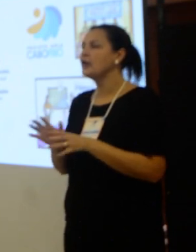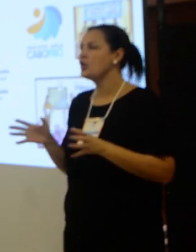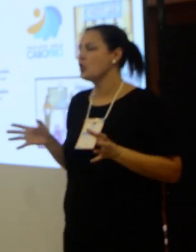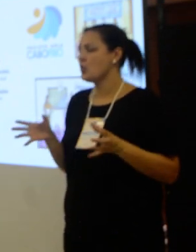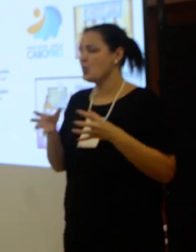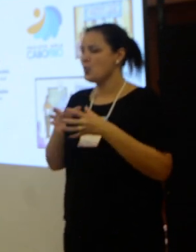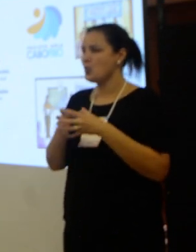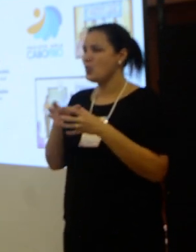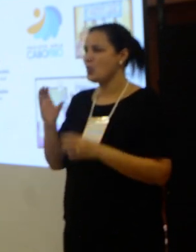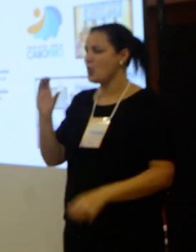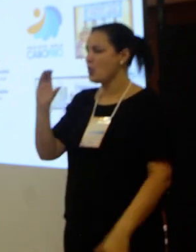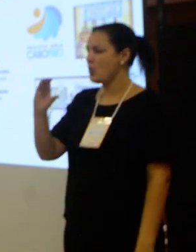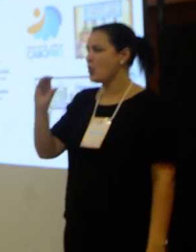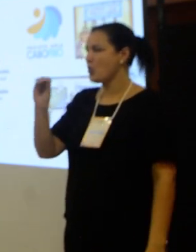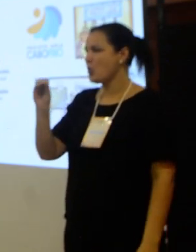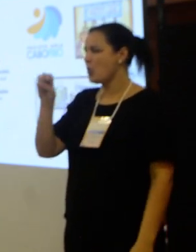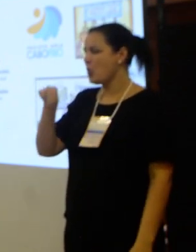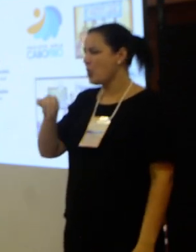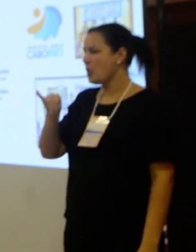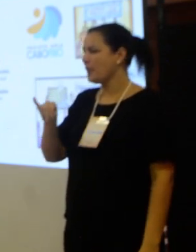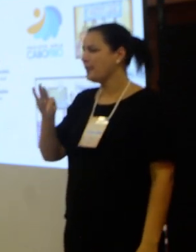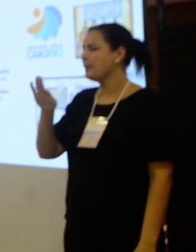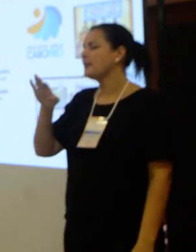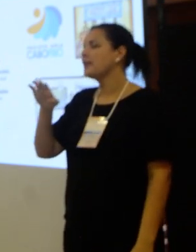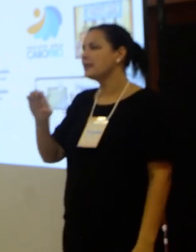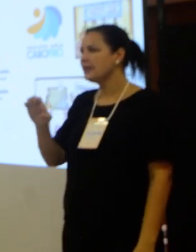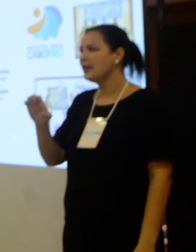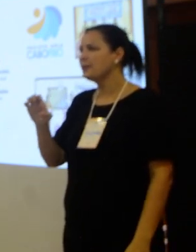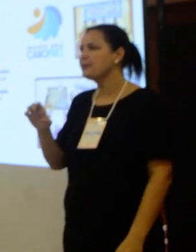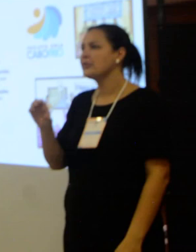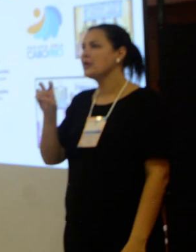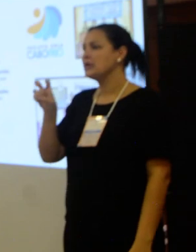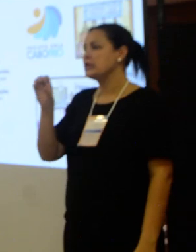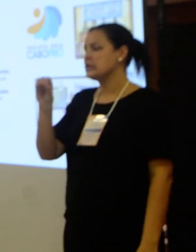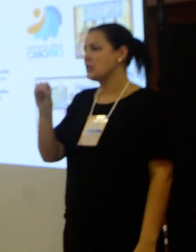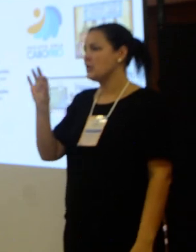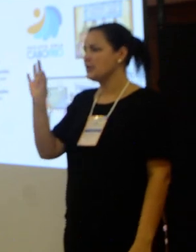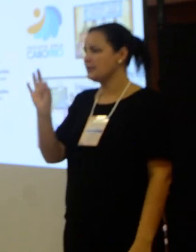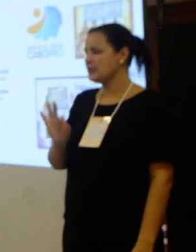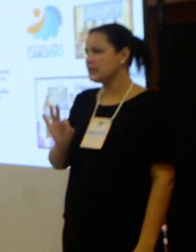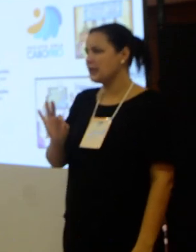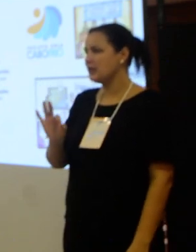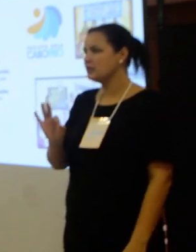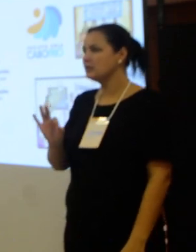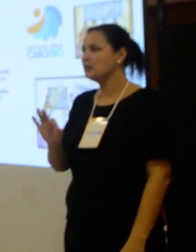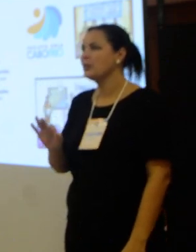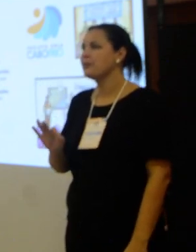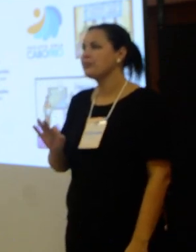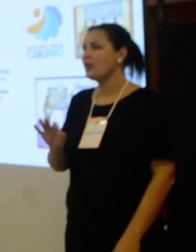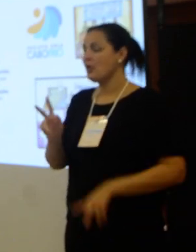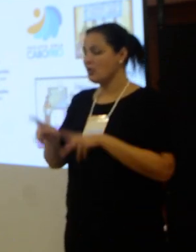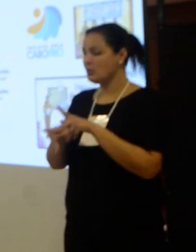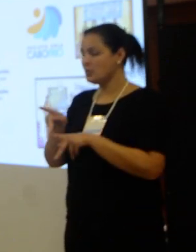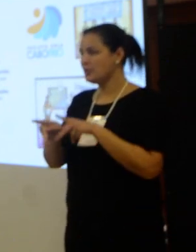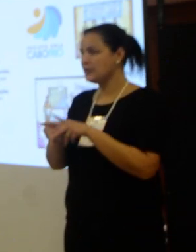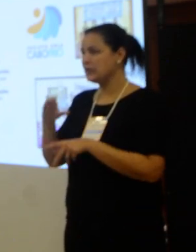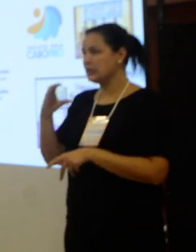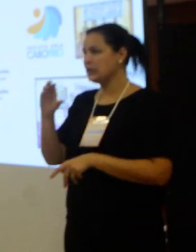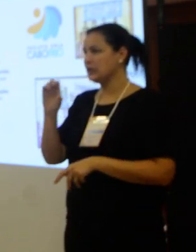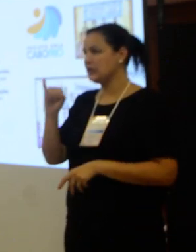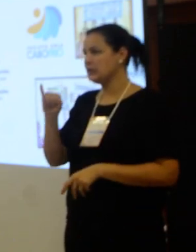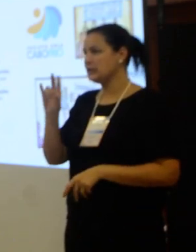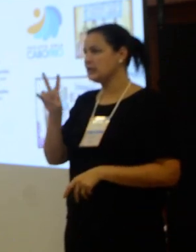que é paritário, então envolve 50% da sociedade civil organizada, 50% da administração